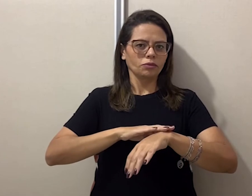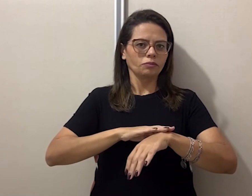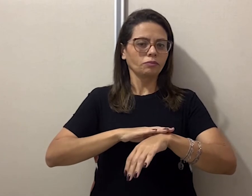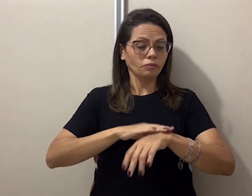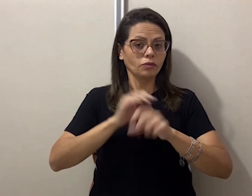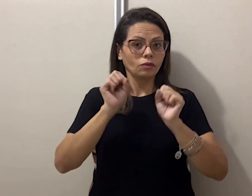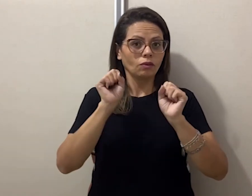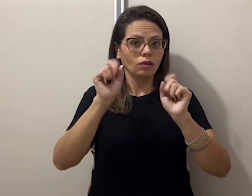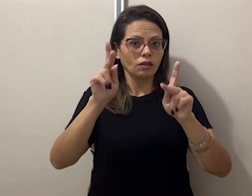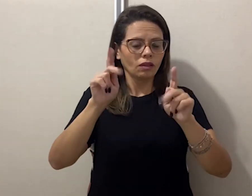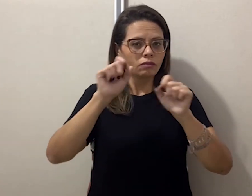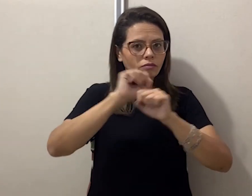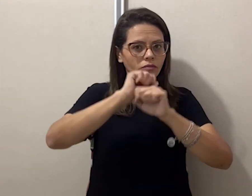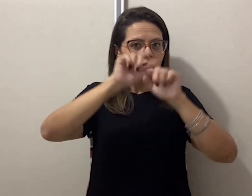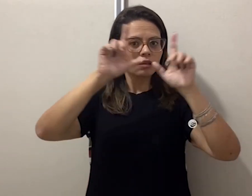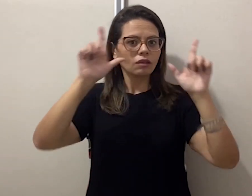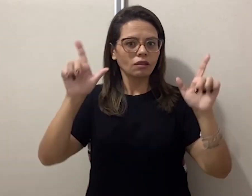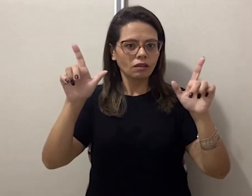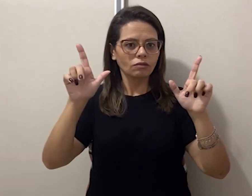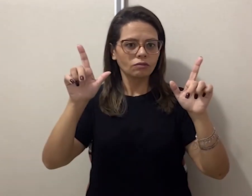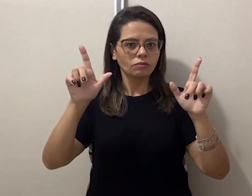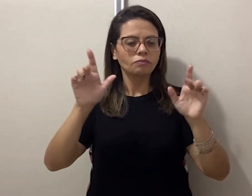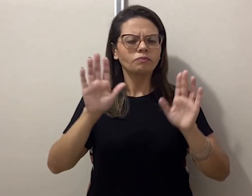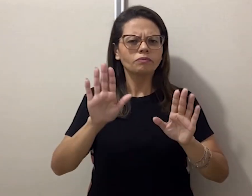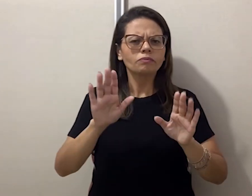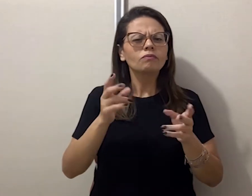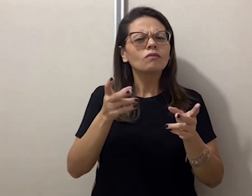ok? Relacionada à hora. Ficou claro?